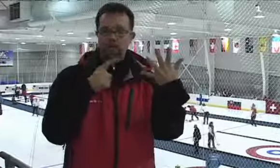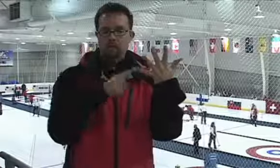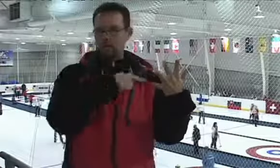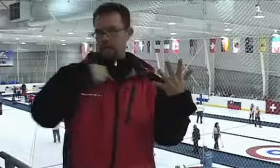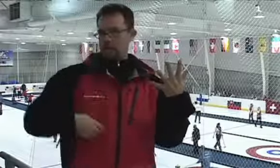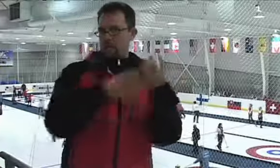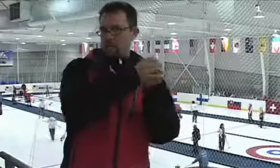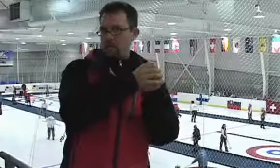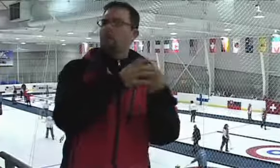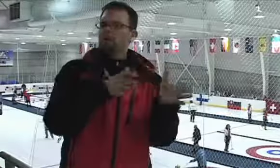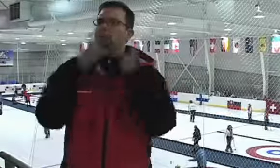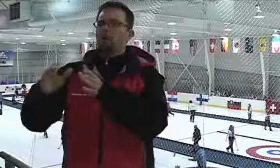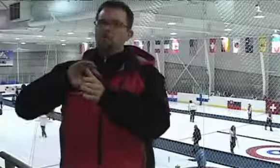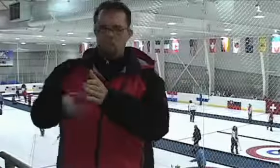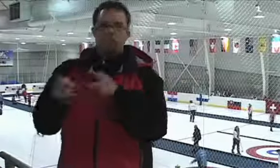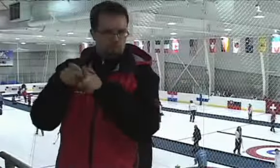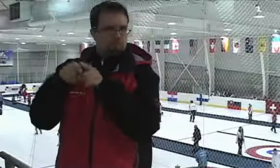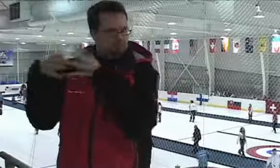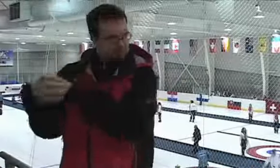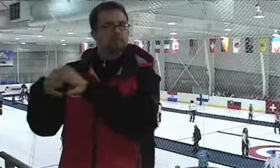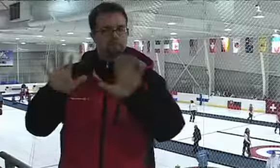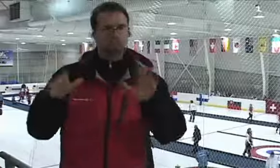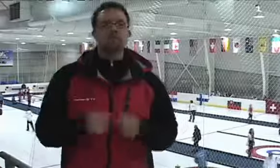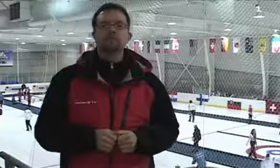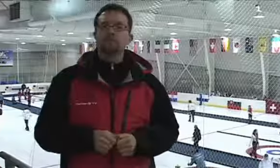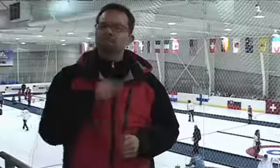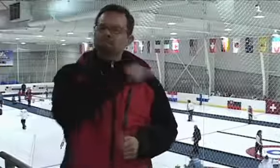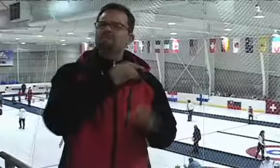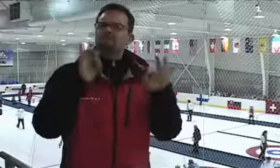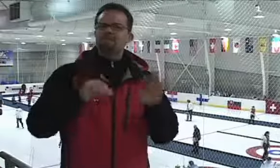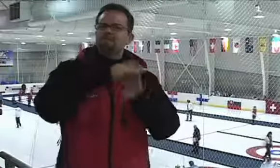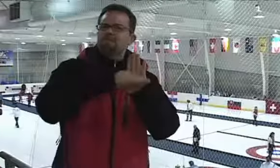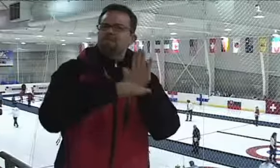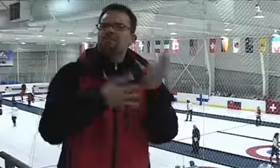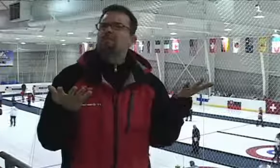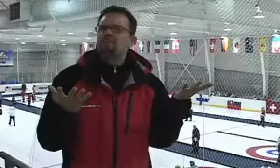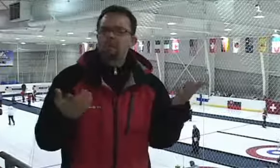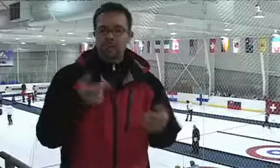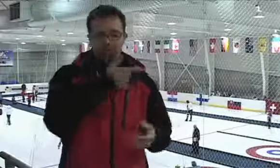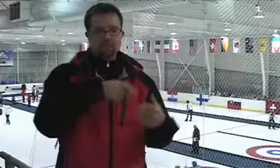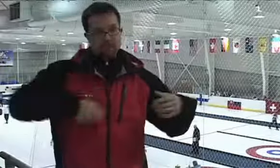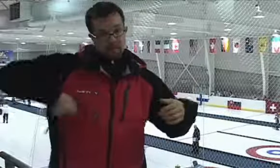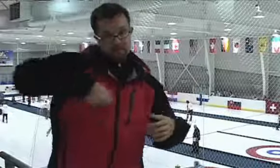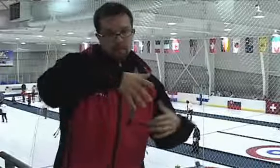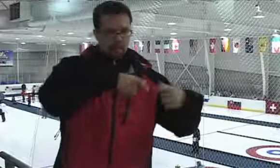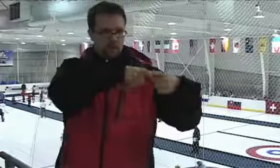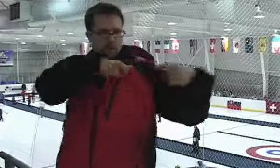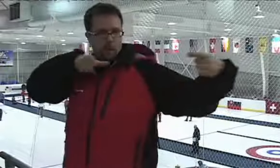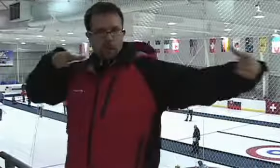Schweiz, Finnland und China. Auch bei den Frauen gibt es ein Team. Die Regeln sehen wie folgt aus.